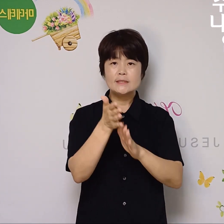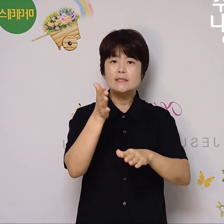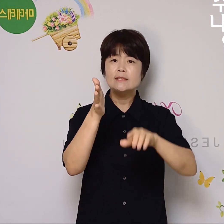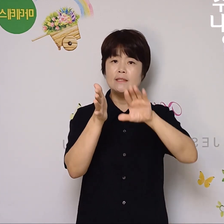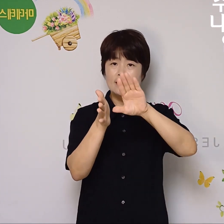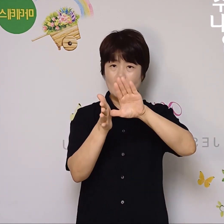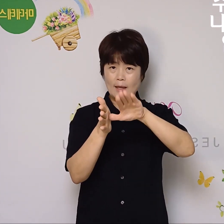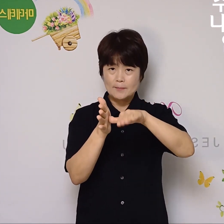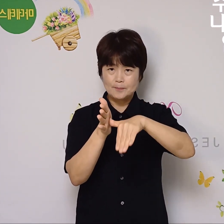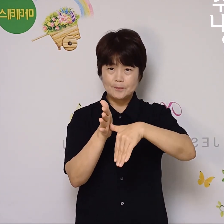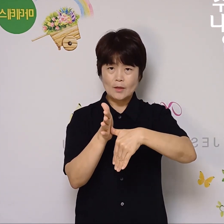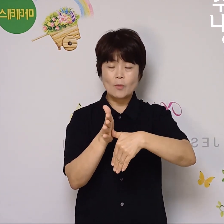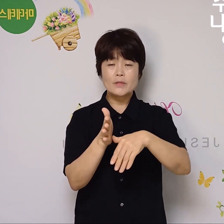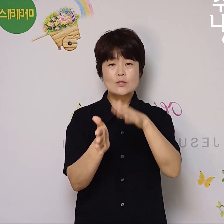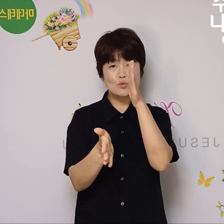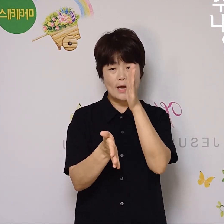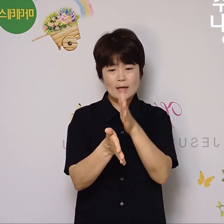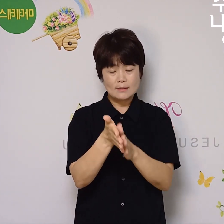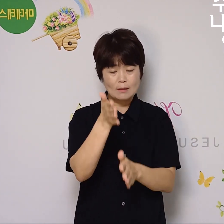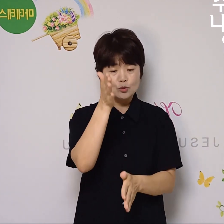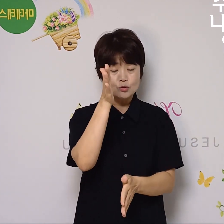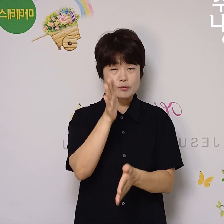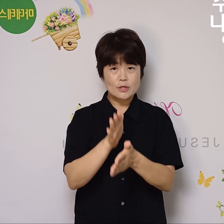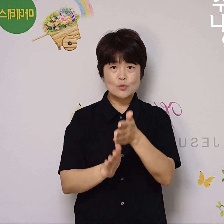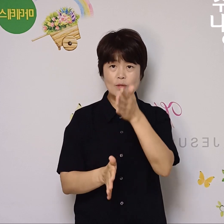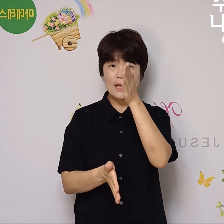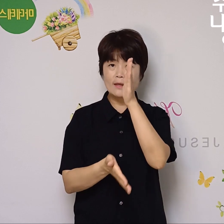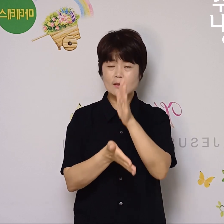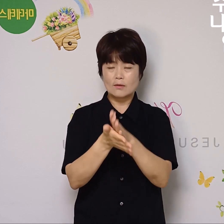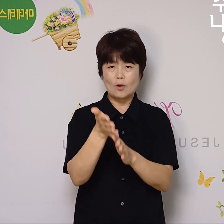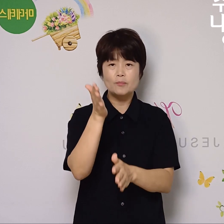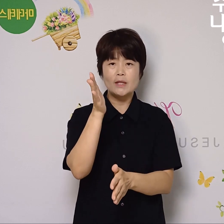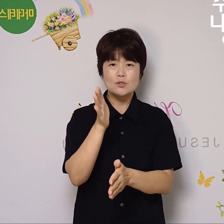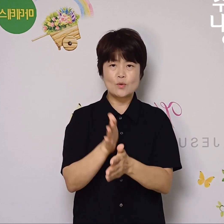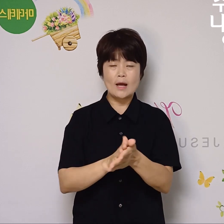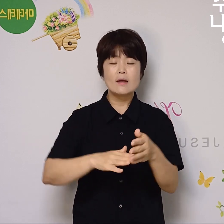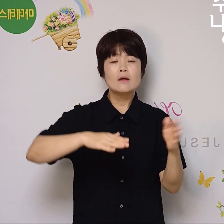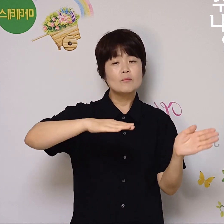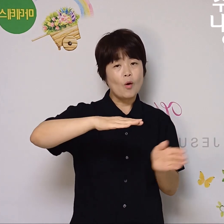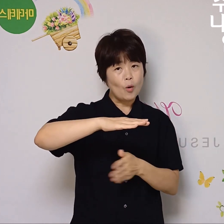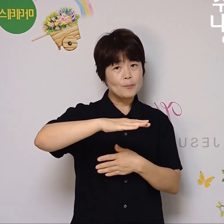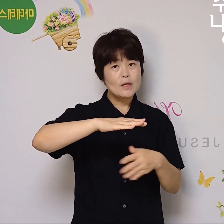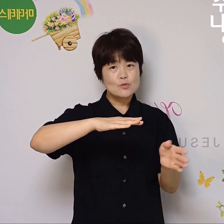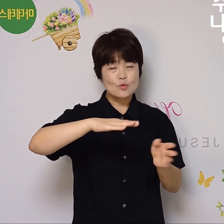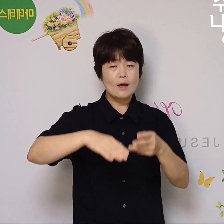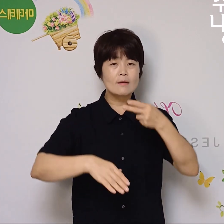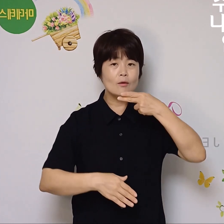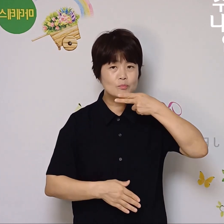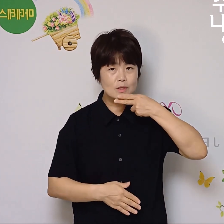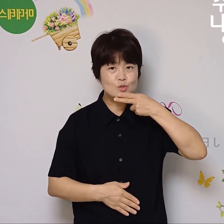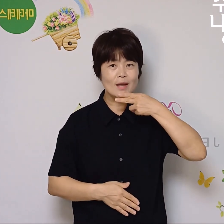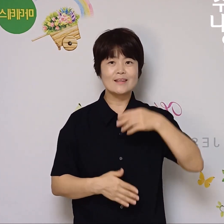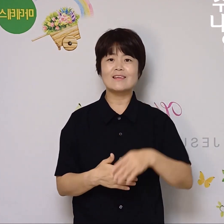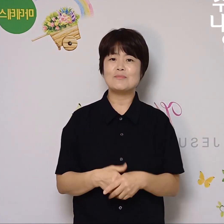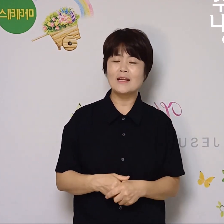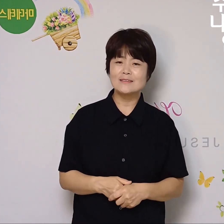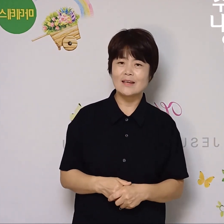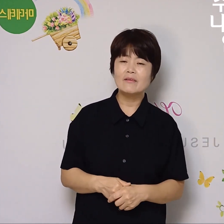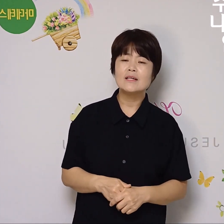없을 때 없다수와 아무것도 없어요. 손에 이렇게 없다수와 뭐 없다수와 이렇게 많은데요.